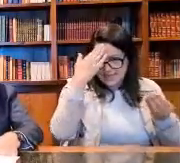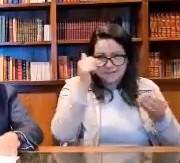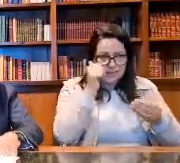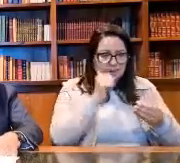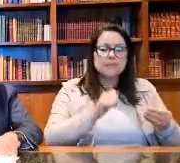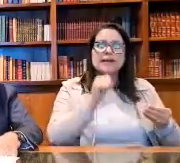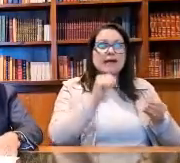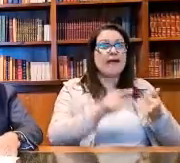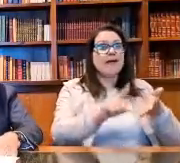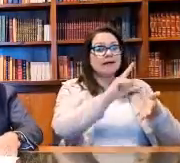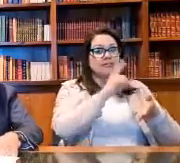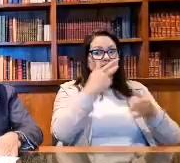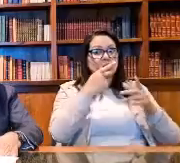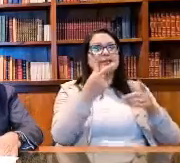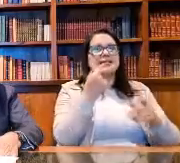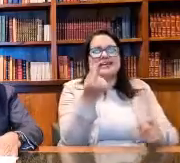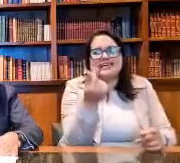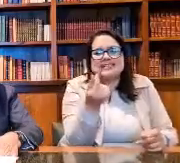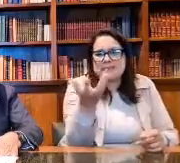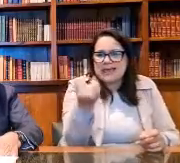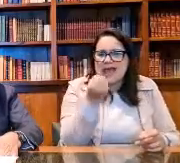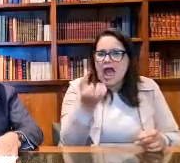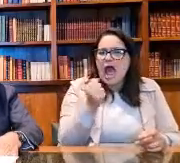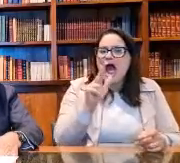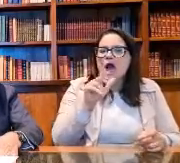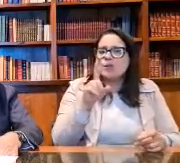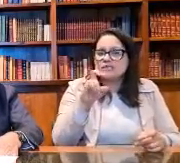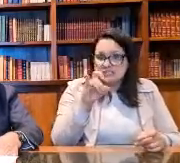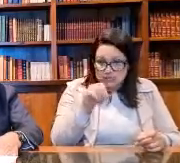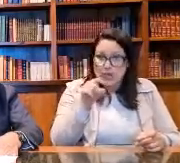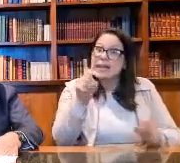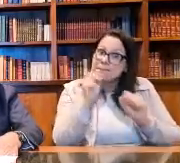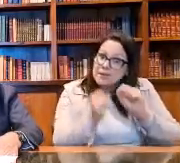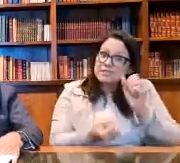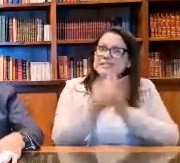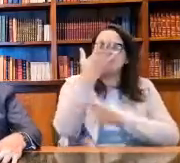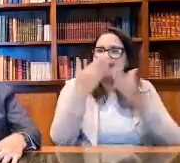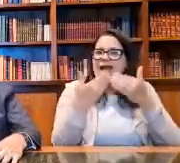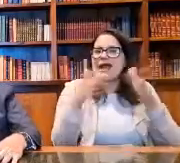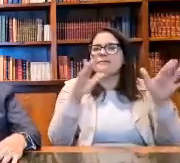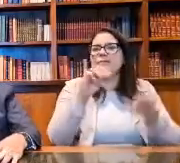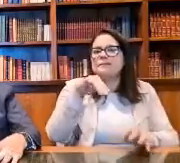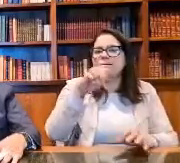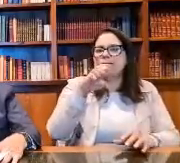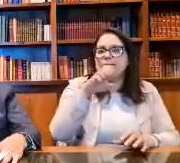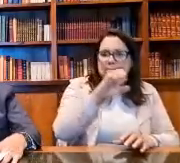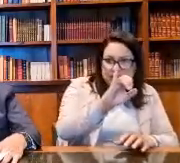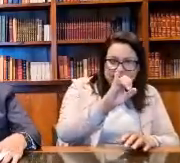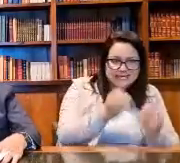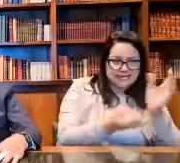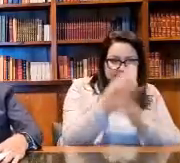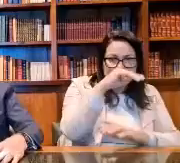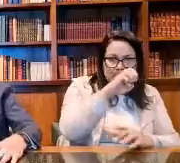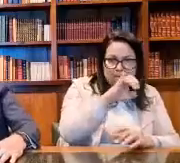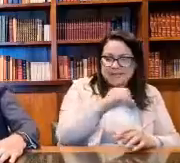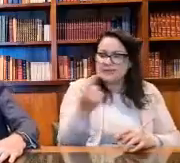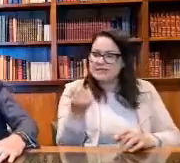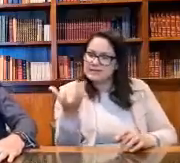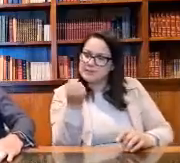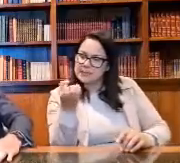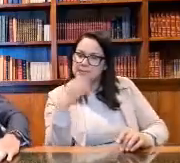gente comentou antes, que estão no auxílio, elas podem abrir uma MEI e passar ainda 2 anos no auxílio recebendo? Então